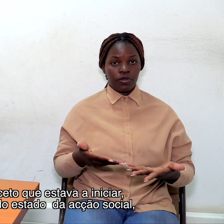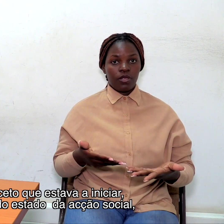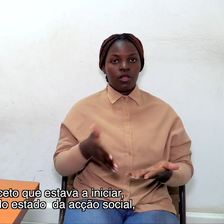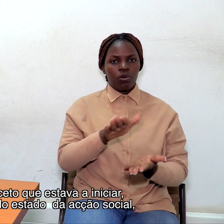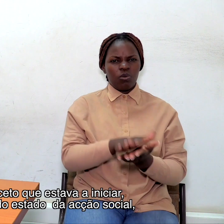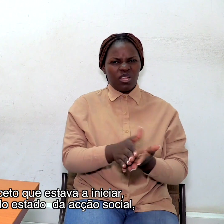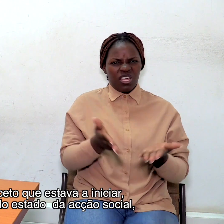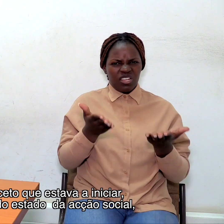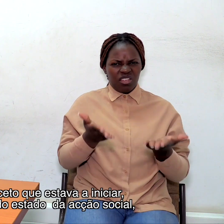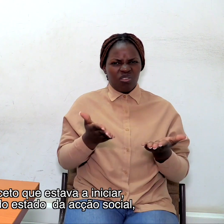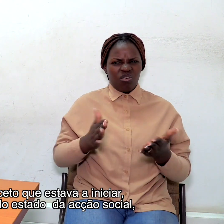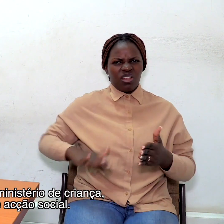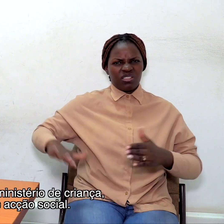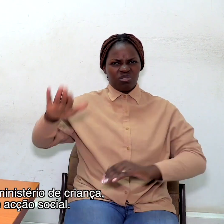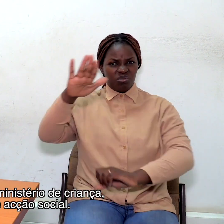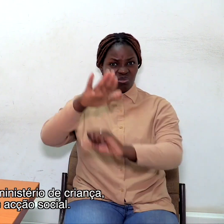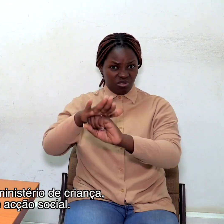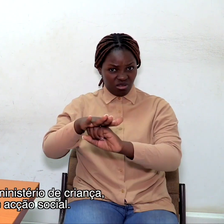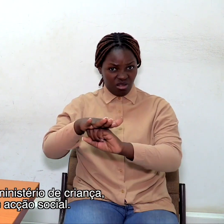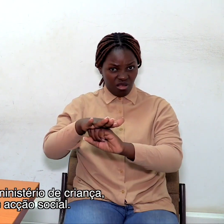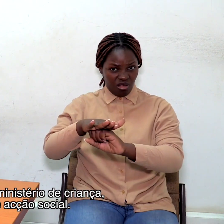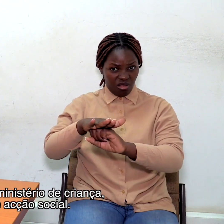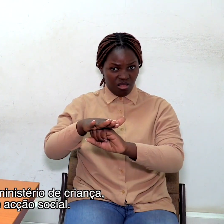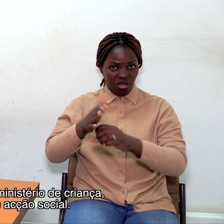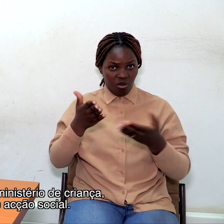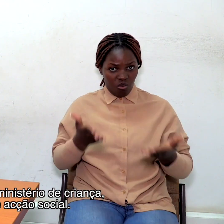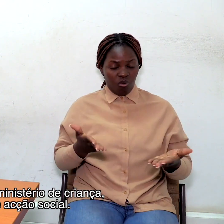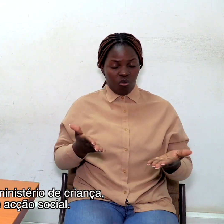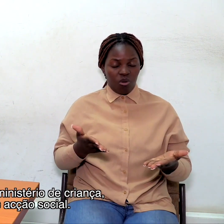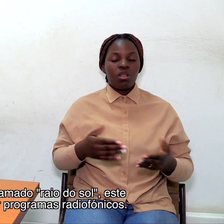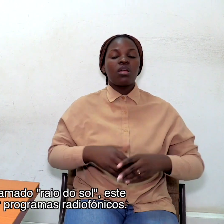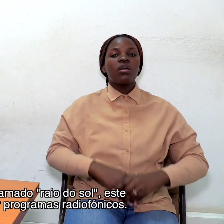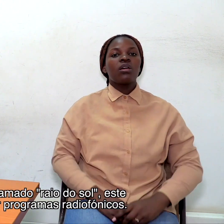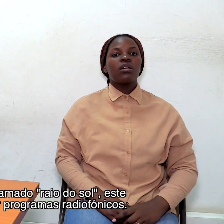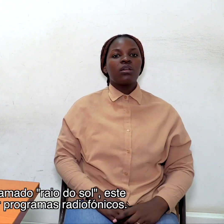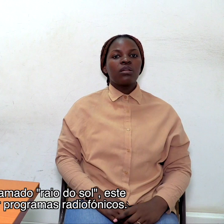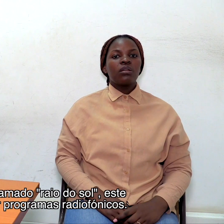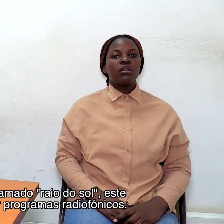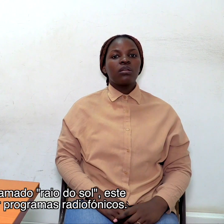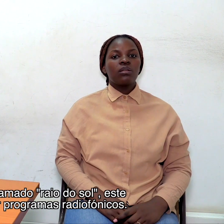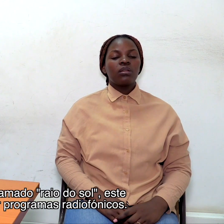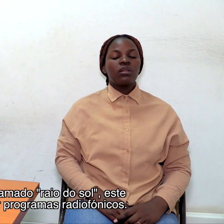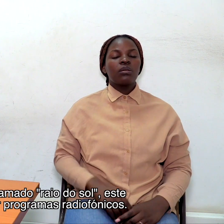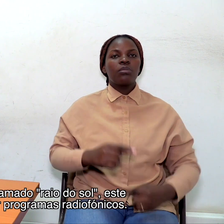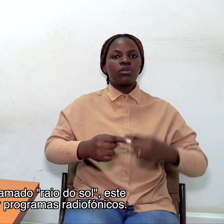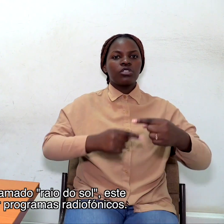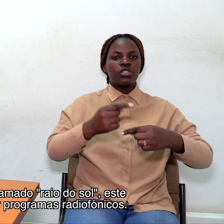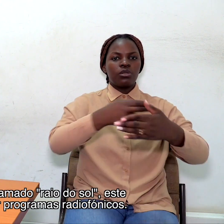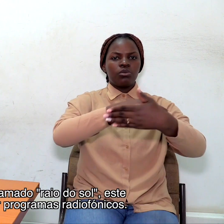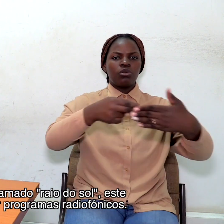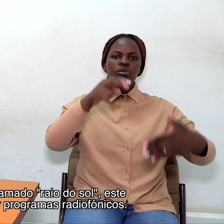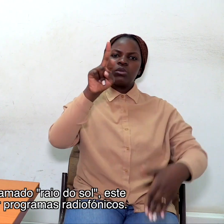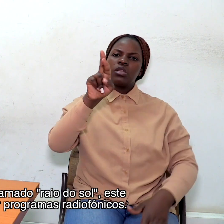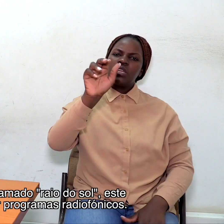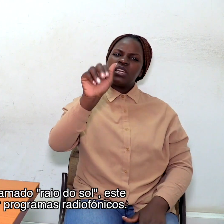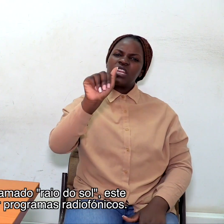Secretaria do Estado da Ação Social, que agora é o Ministério do Gênero, Criança e Ação Social, que era um projeto chamado Raio do Sol.